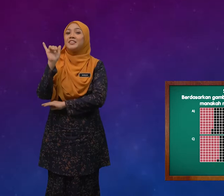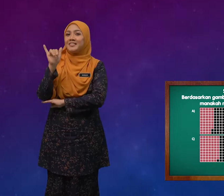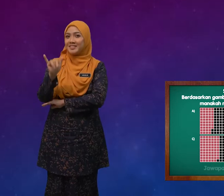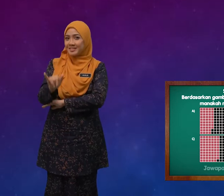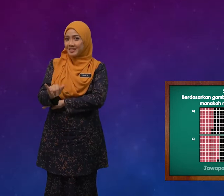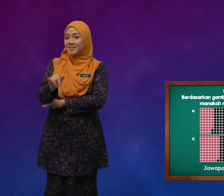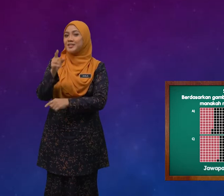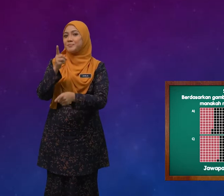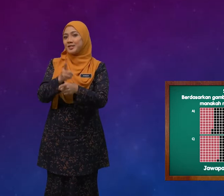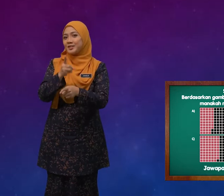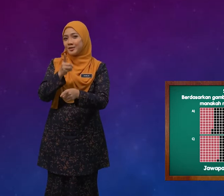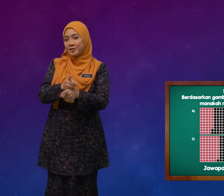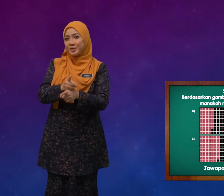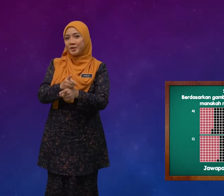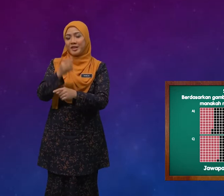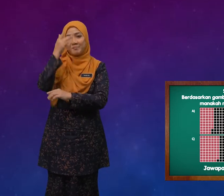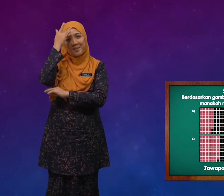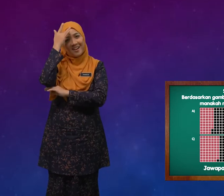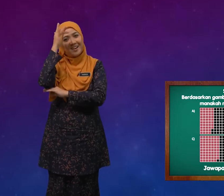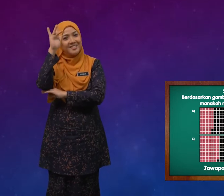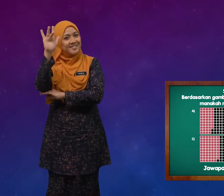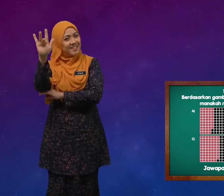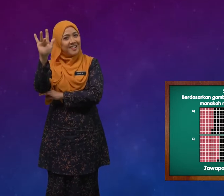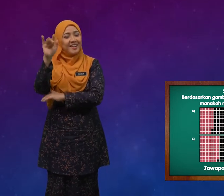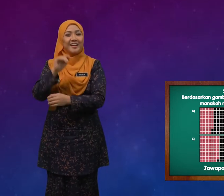Ya, betul. Pandai.